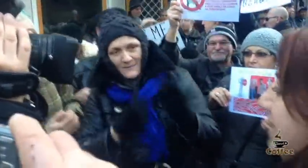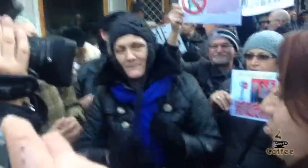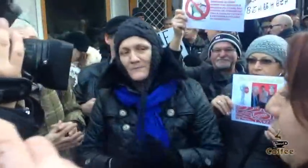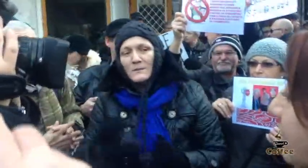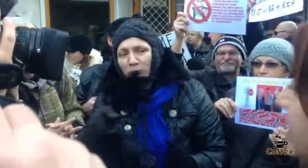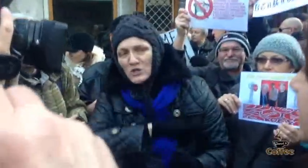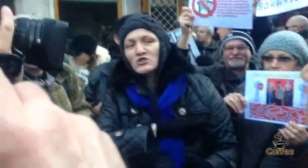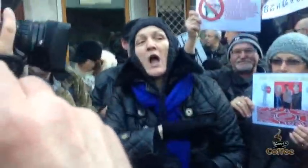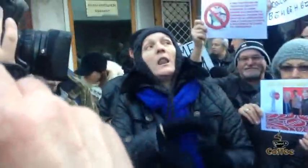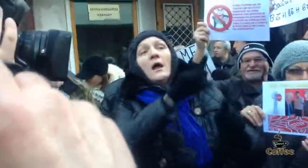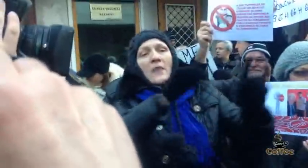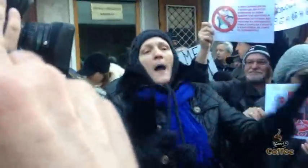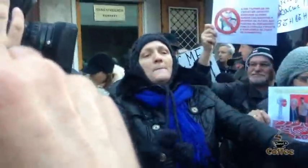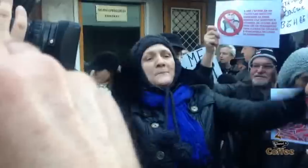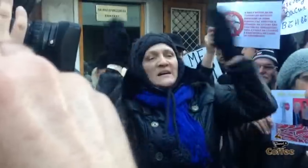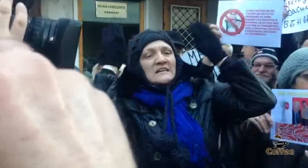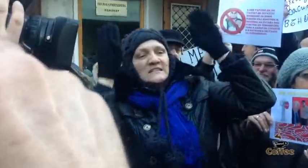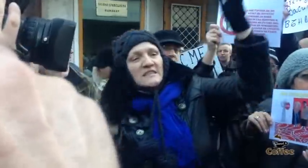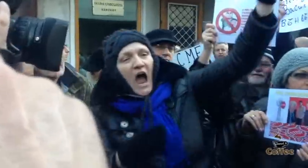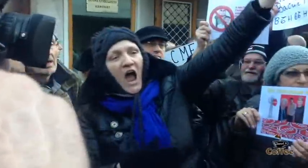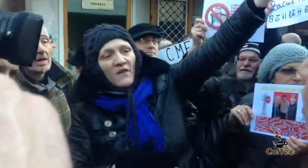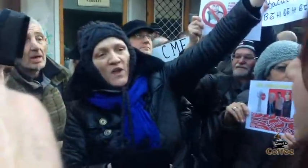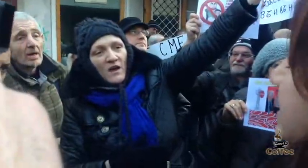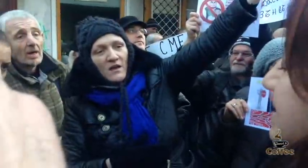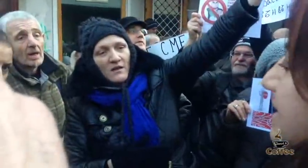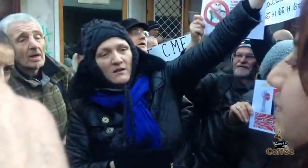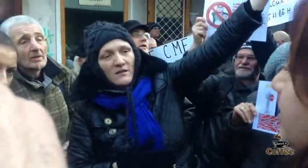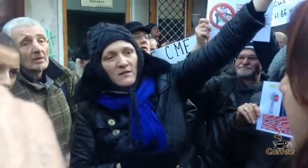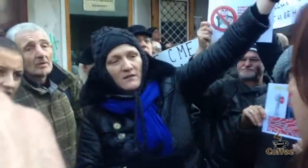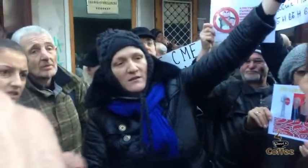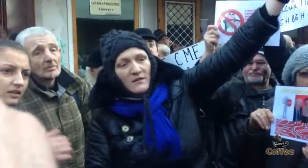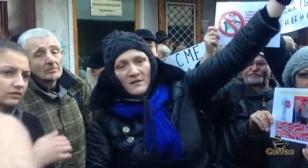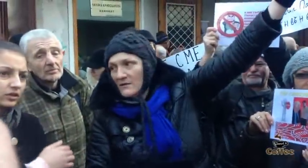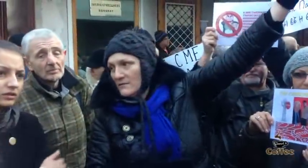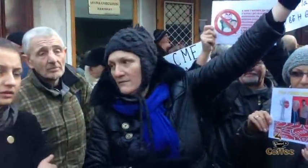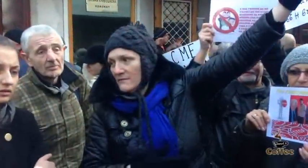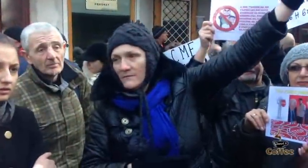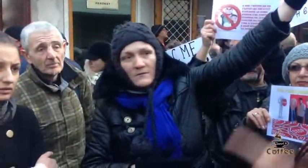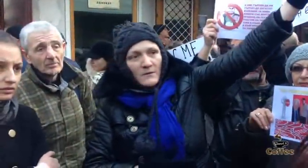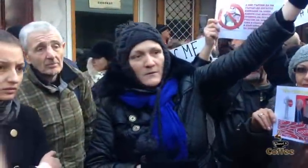съди. Опитва се да ме осъди, но аз спечелих и не се